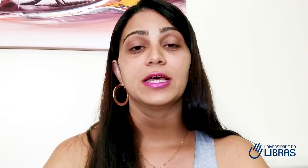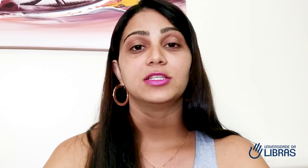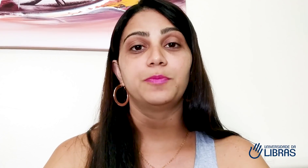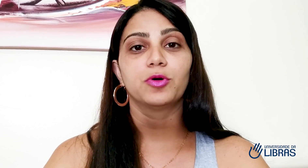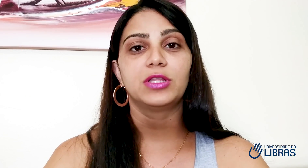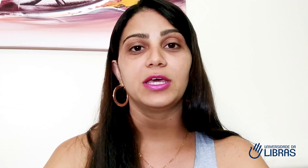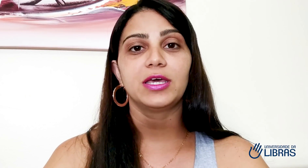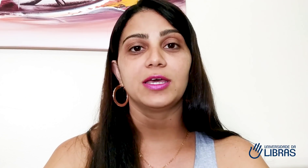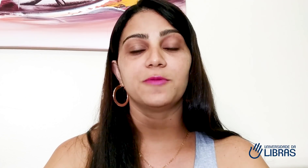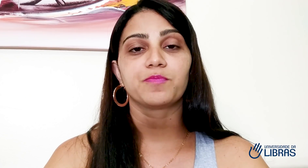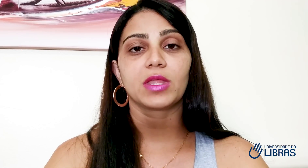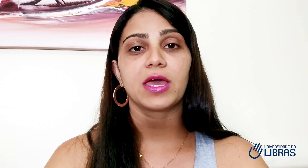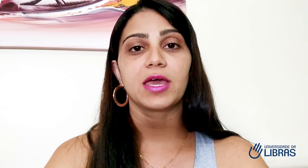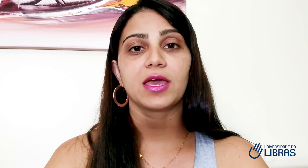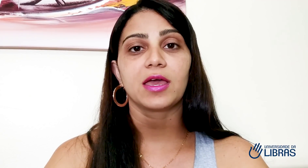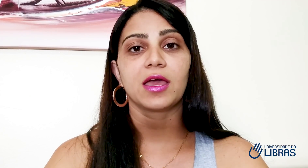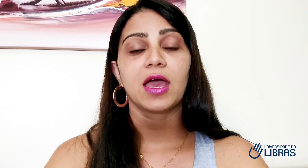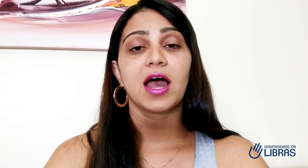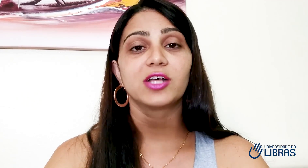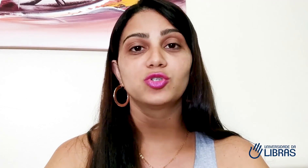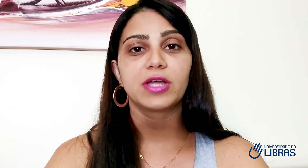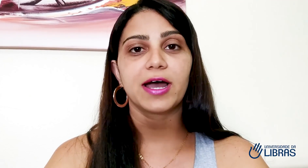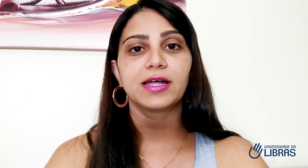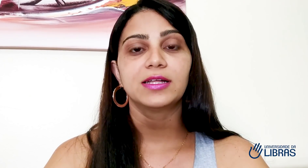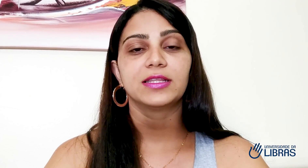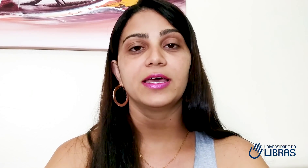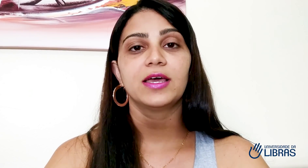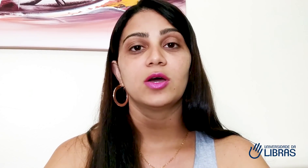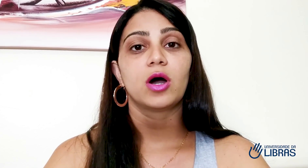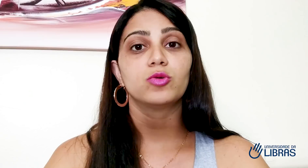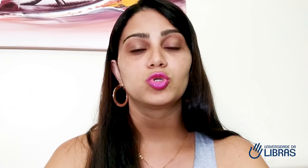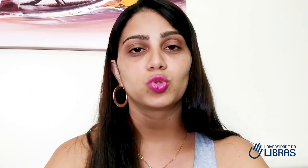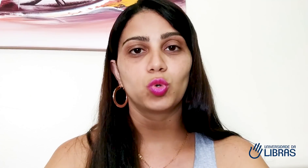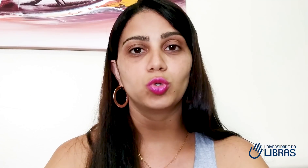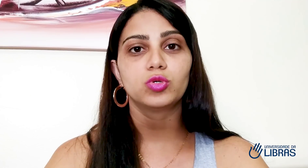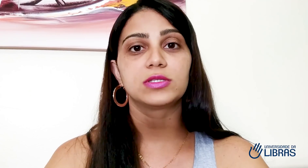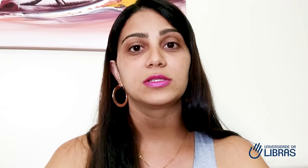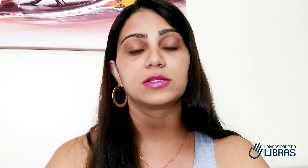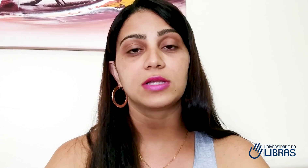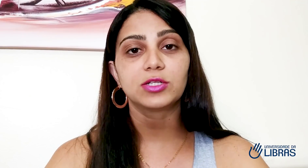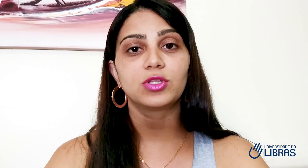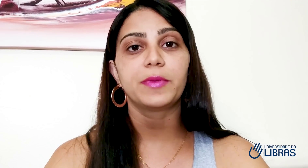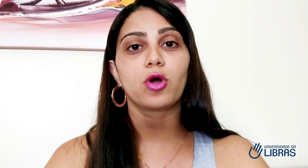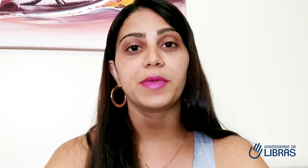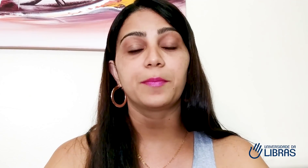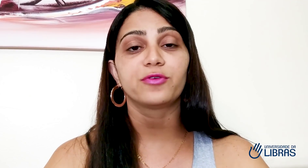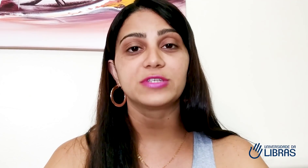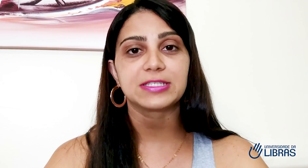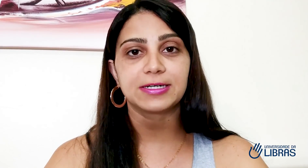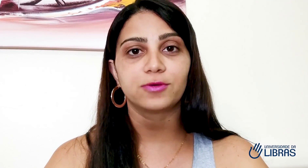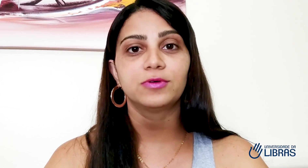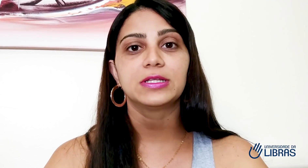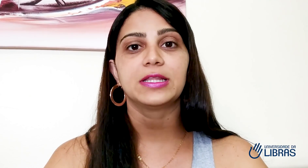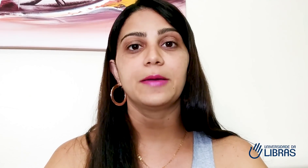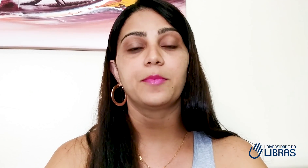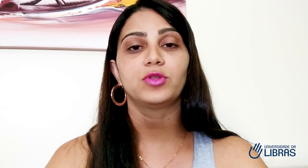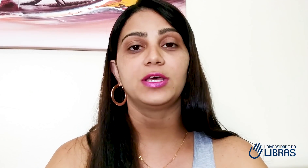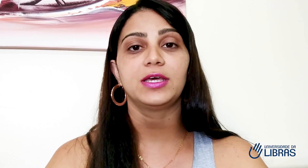de poder ajudar, né, aos surdos, tanto também com a minha profissão, né?